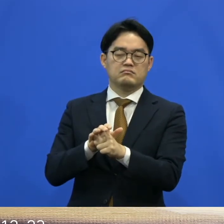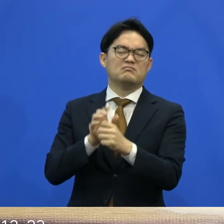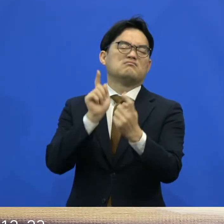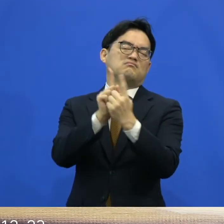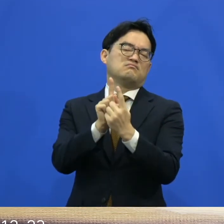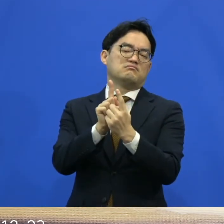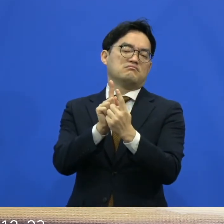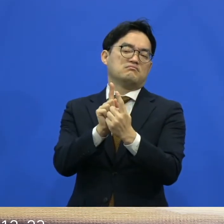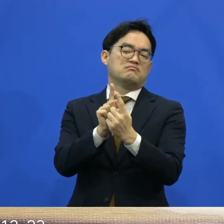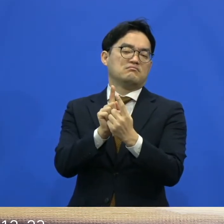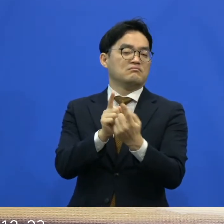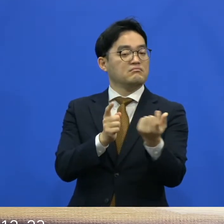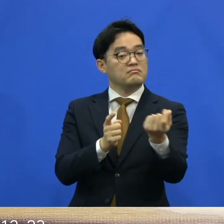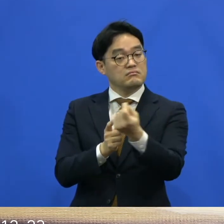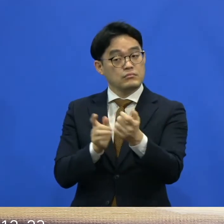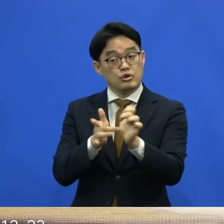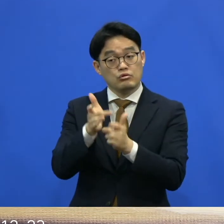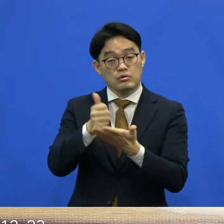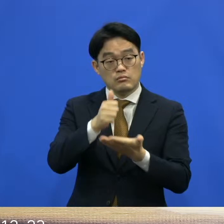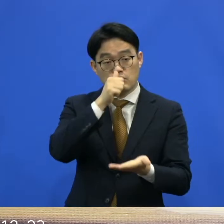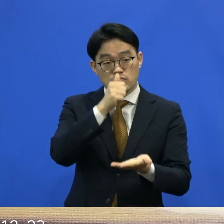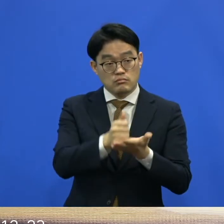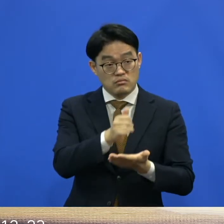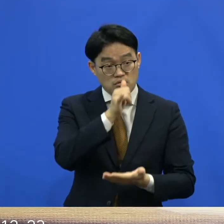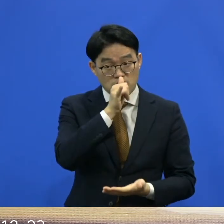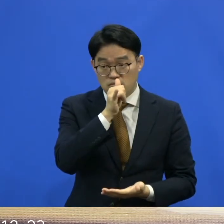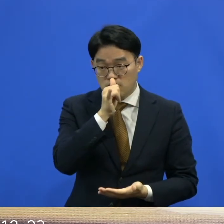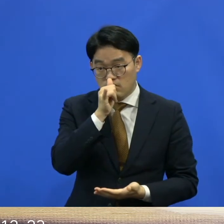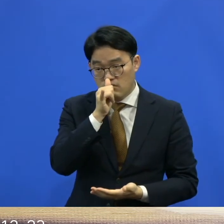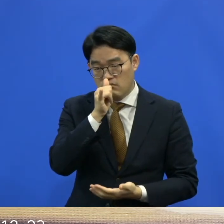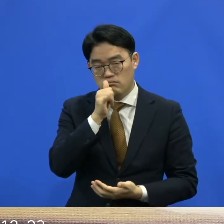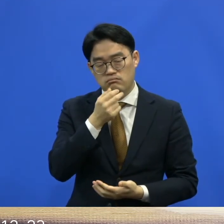죄가 없으신 분이 죄인으로 몰려